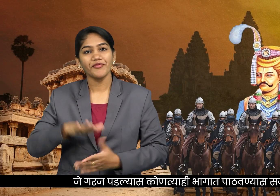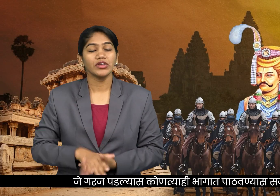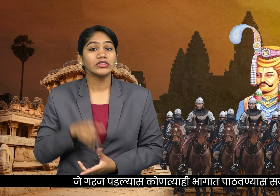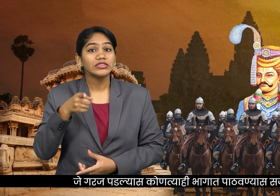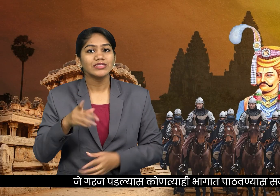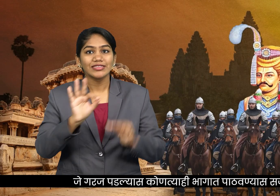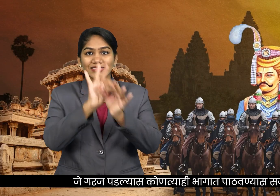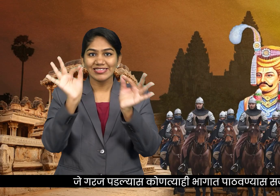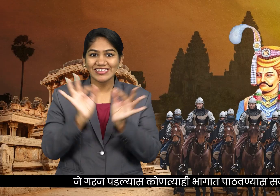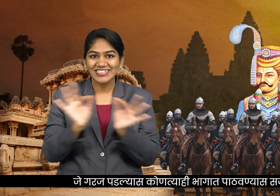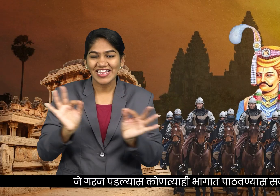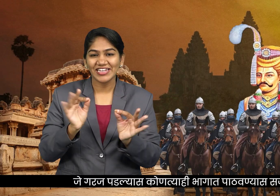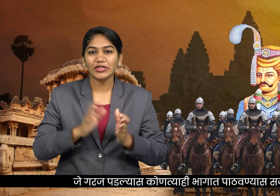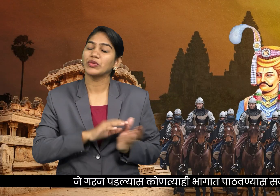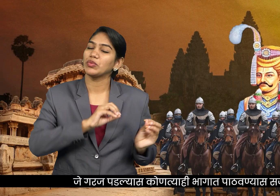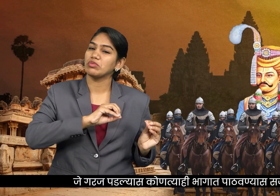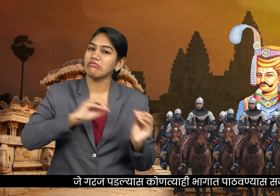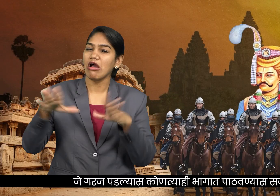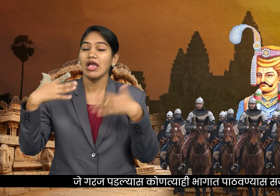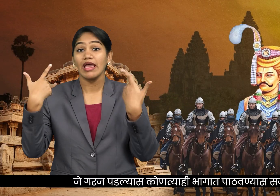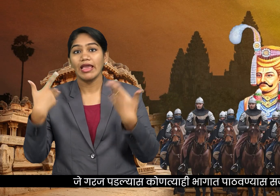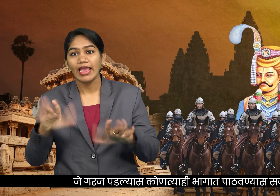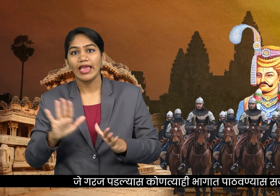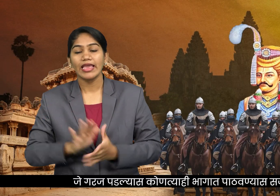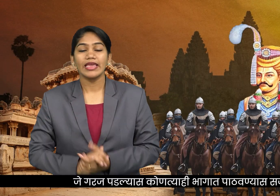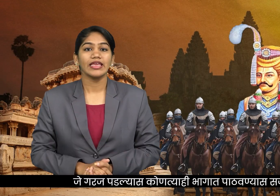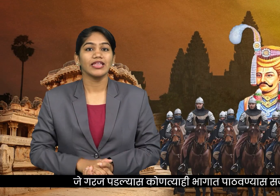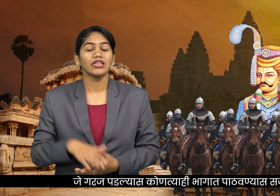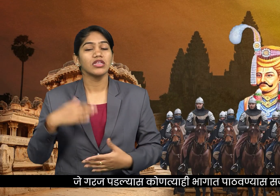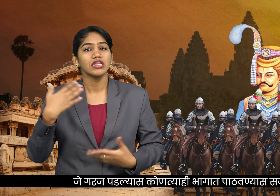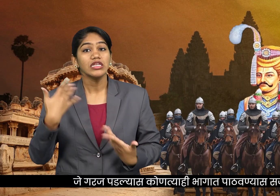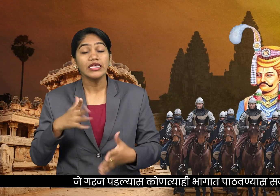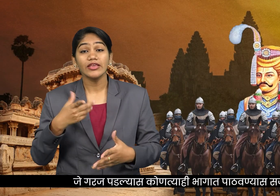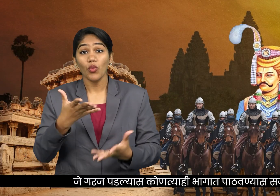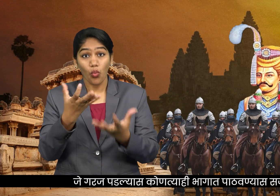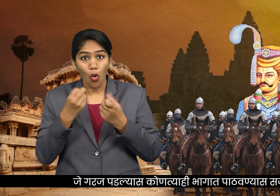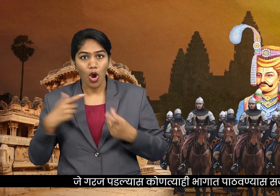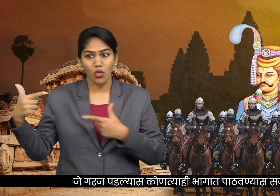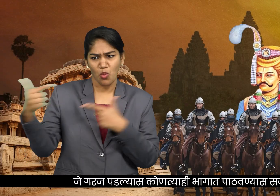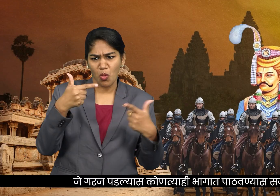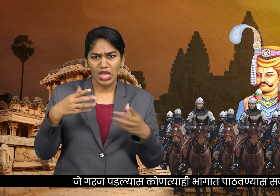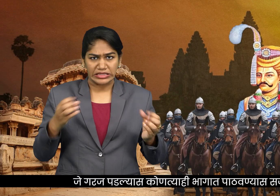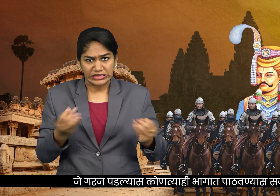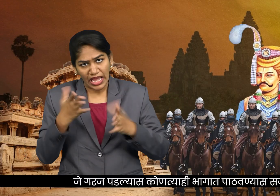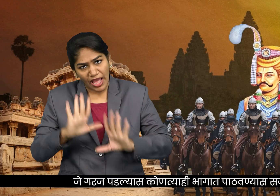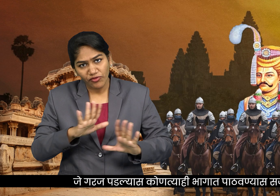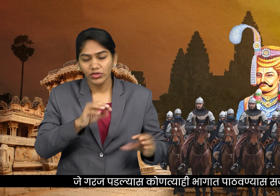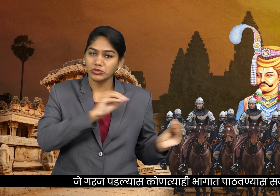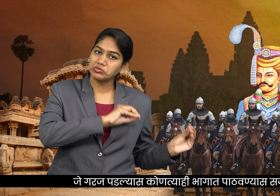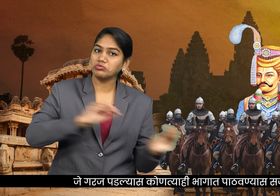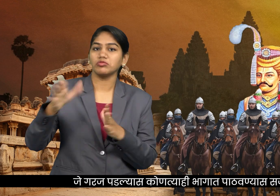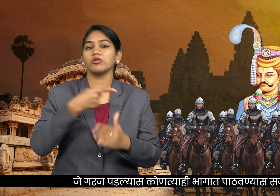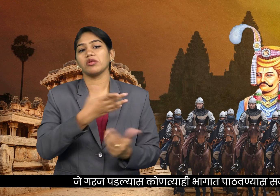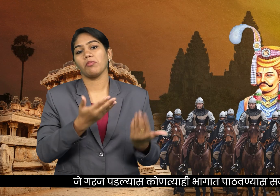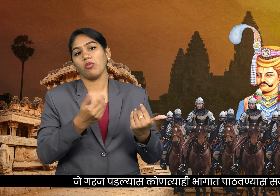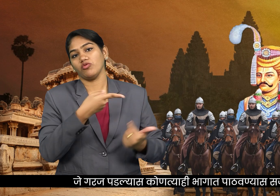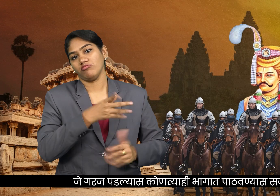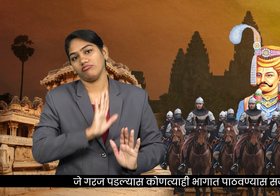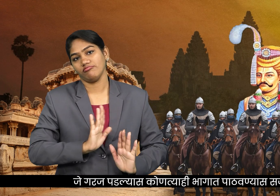जे गरज पडल्यास कोणत्याही भागात पाठवण्यास सज्ज आहेत.